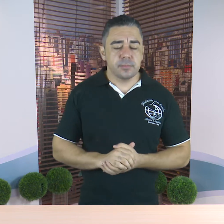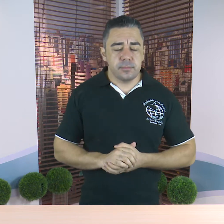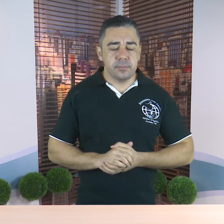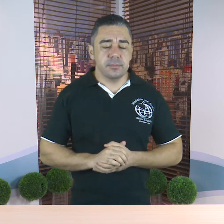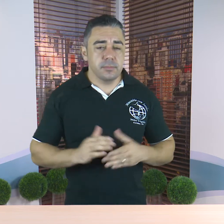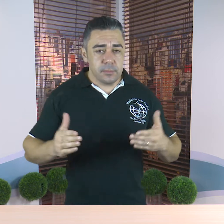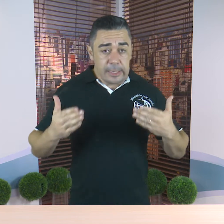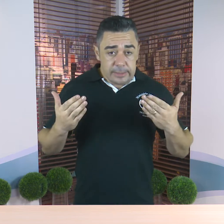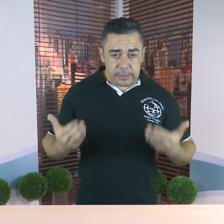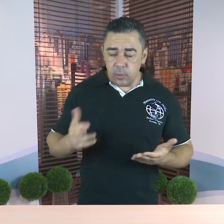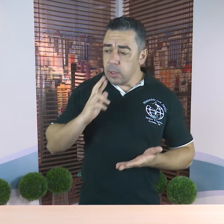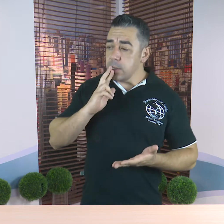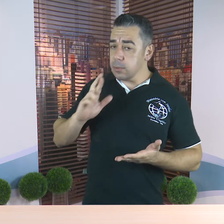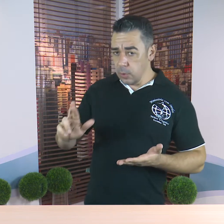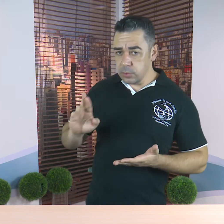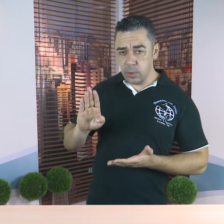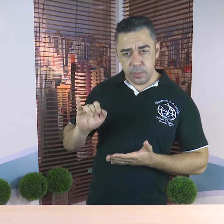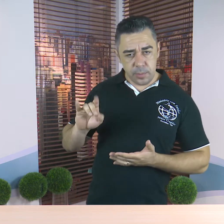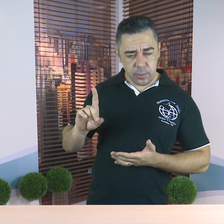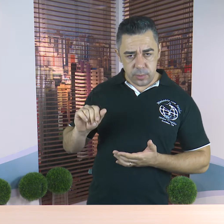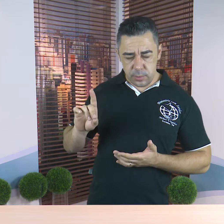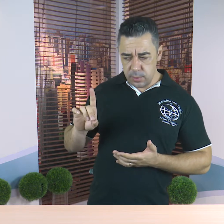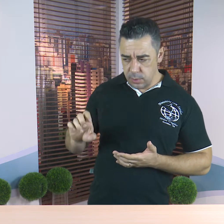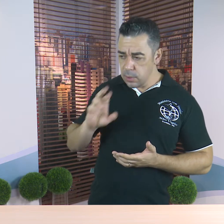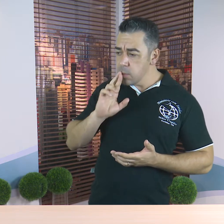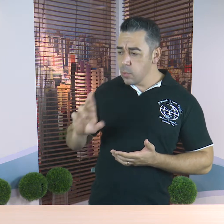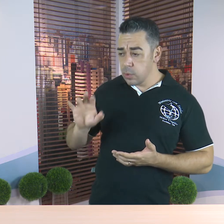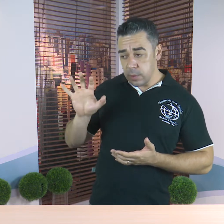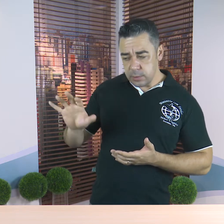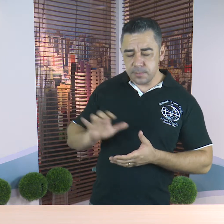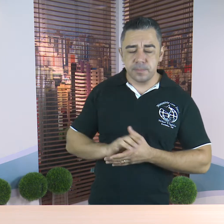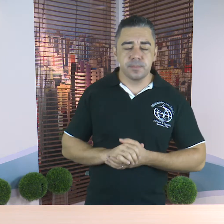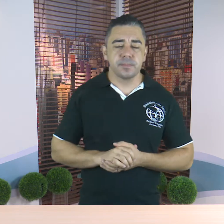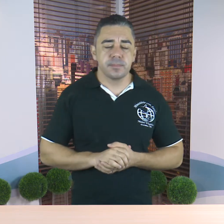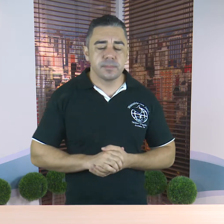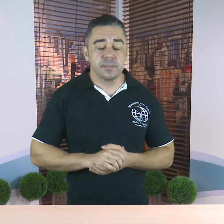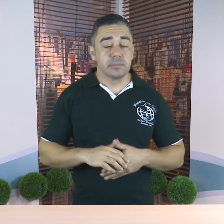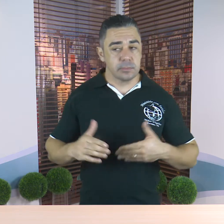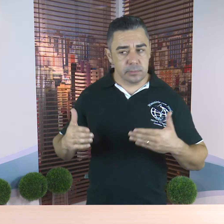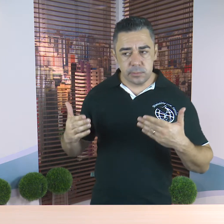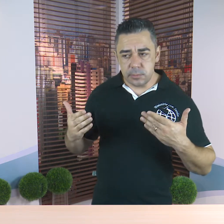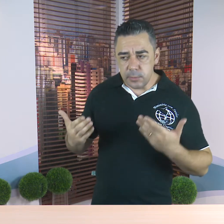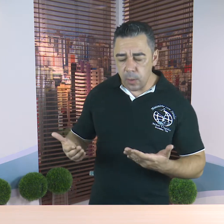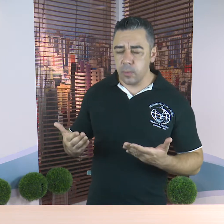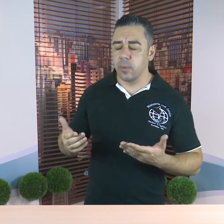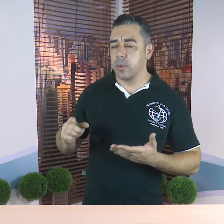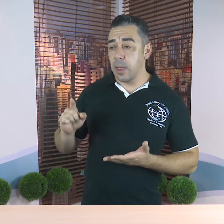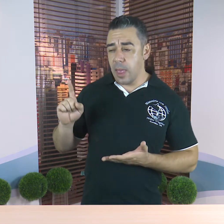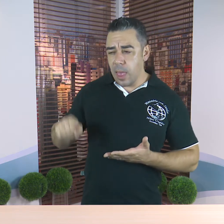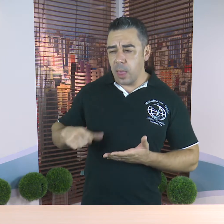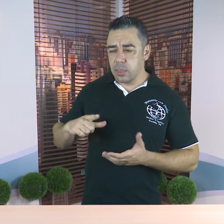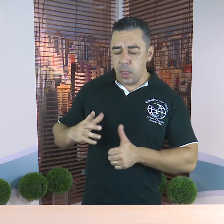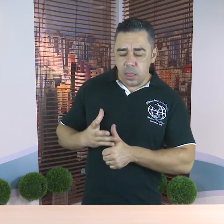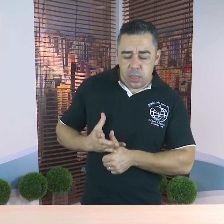Então respondeu Bildade, o suíta, e disse: Com ele estão domínio e